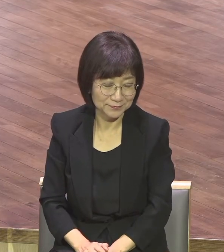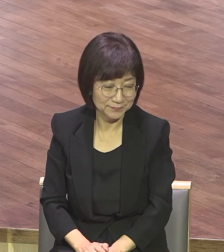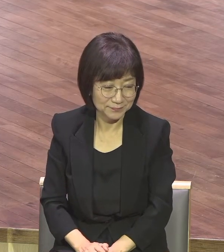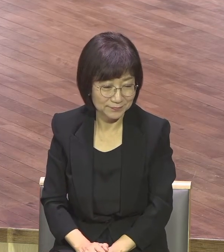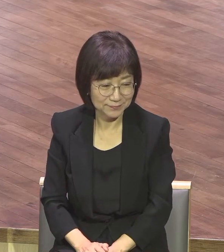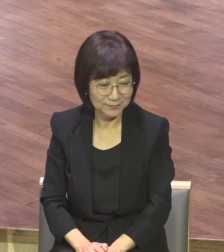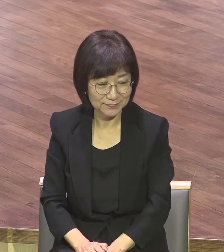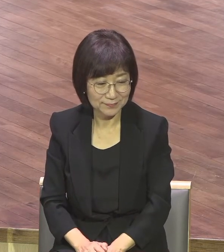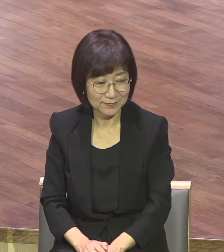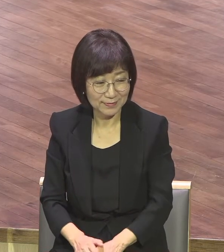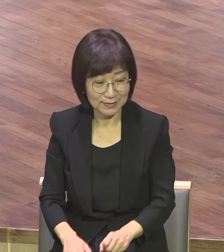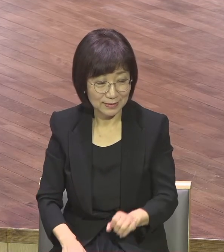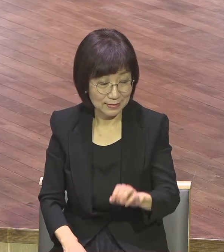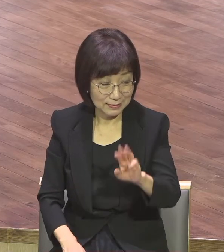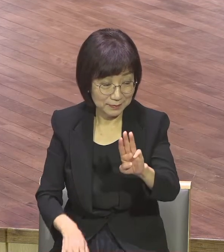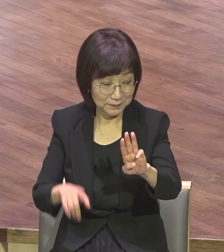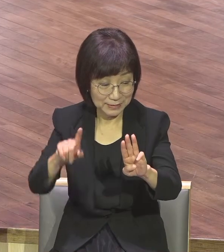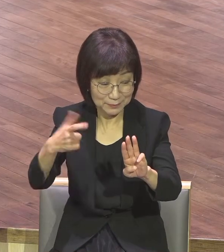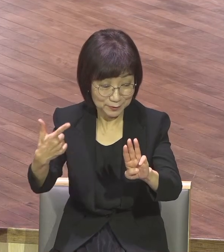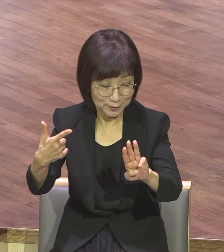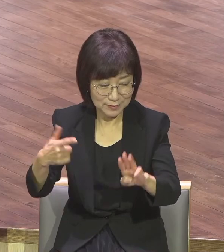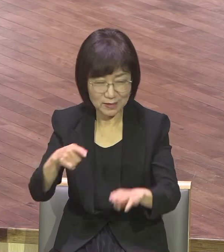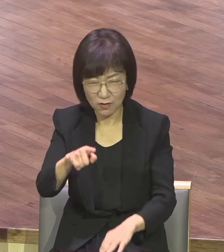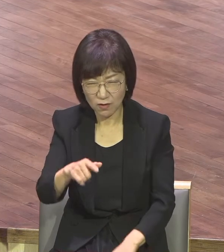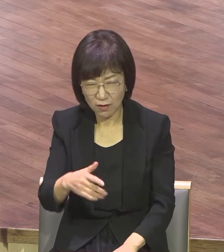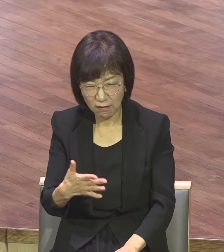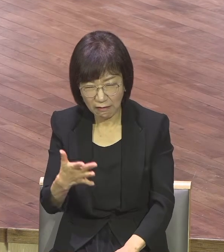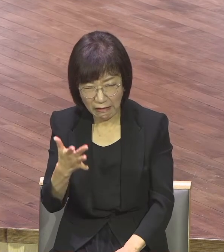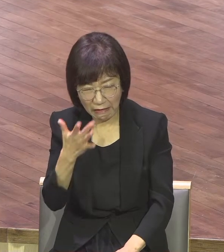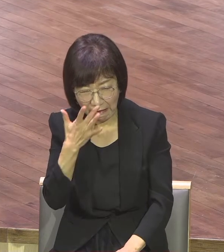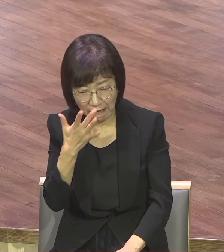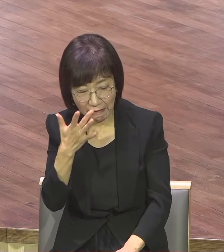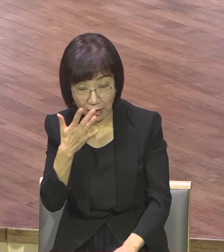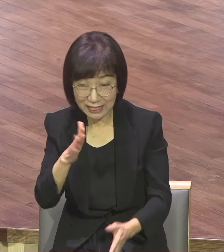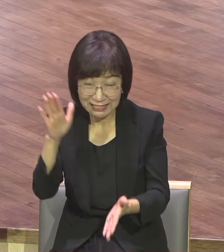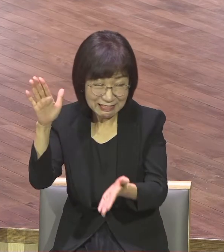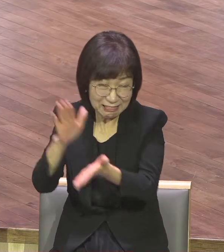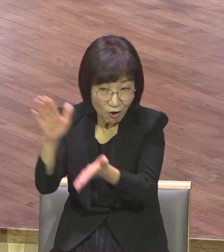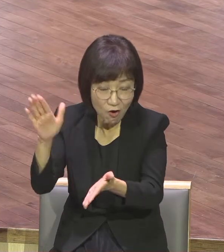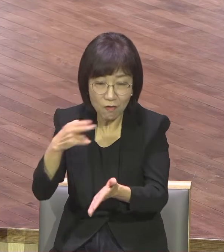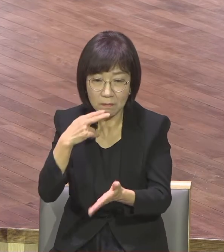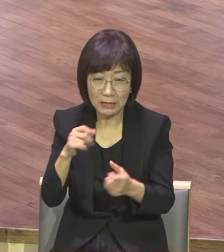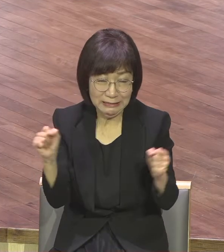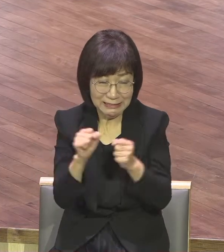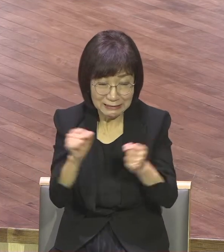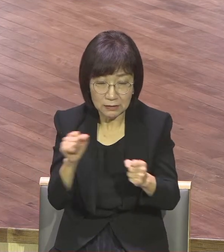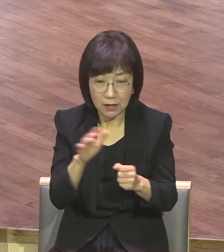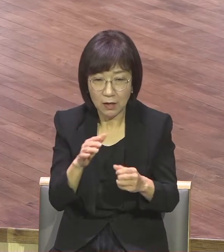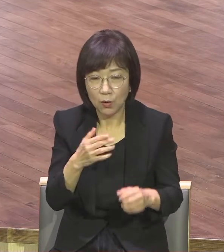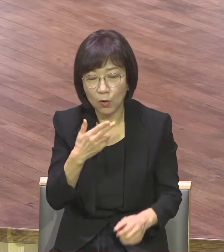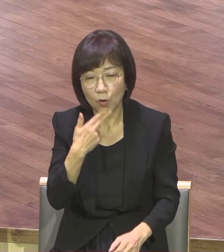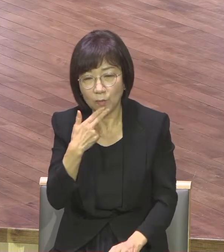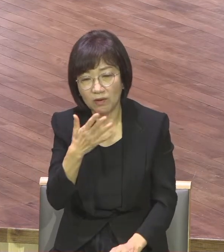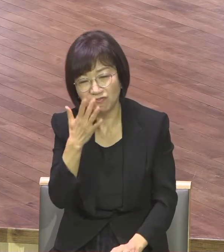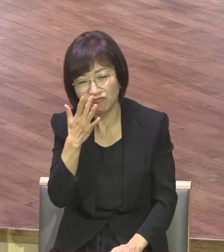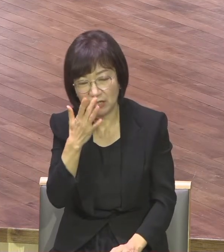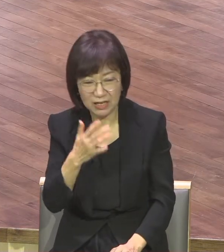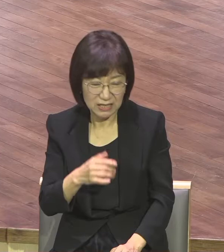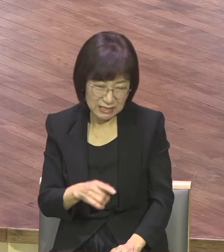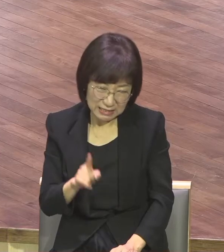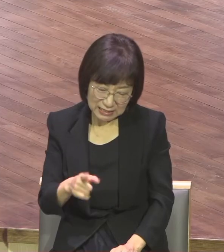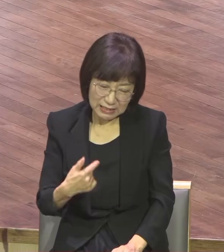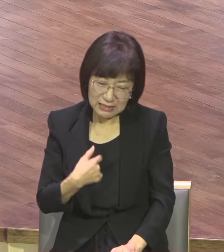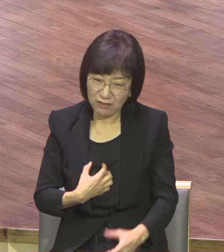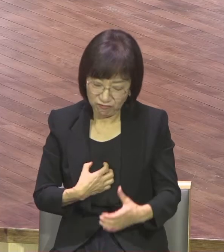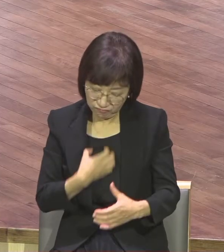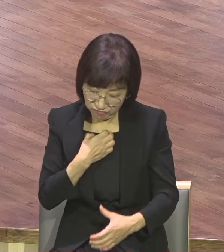계시록 3장 16절에 너가 이같이 미지근하여 뜨겁지도 아니하고 차지도 아니하니 내 입에서 너를 토하여